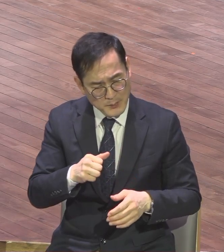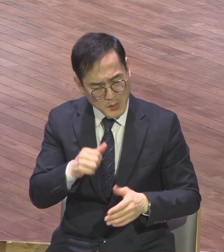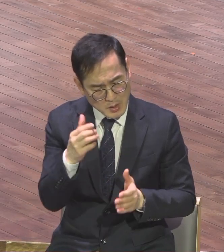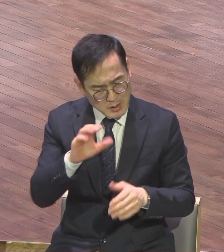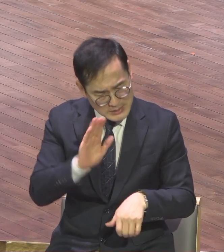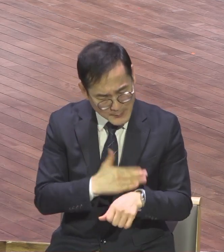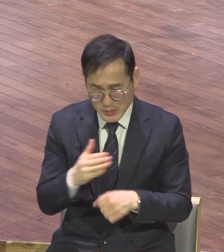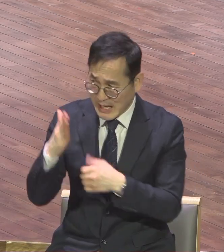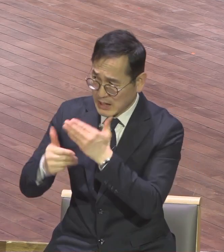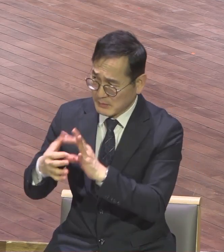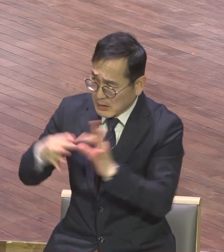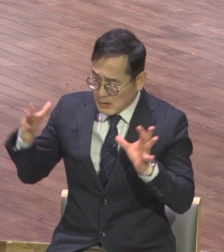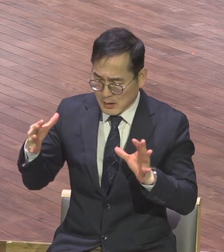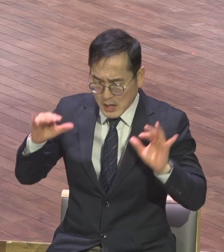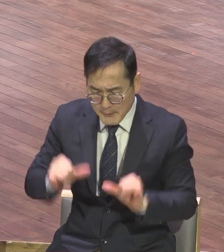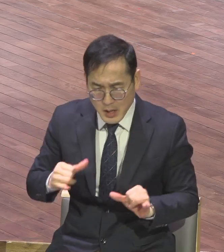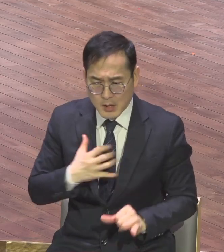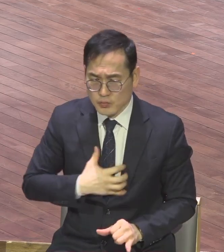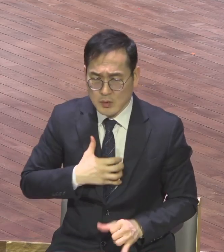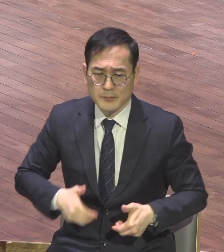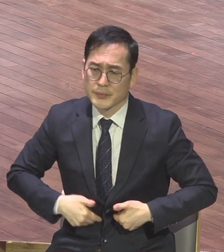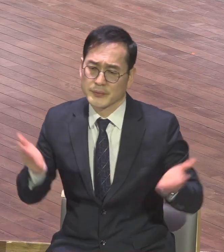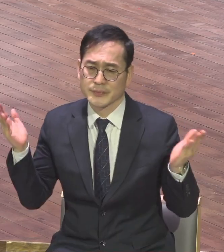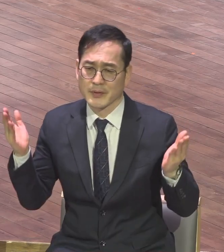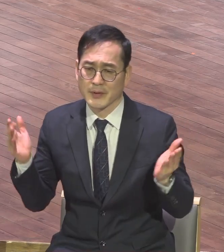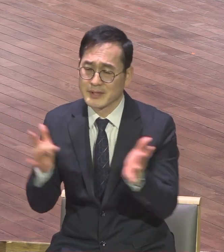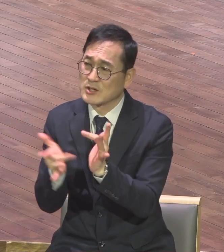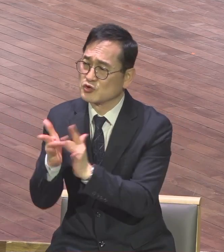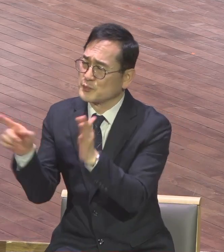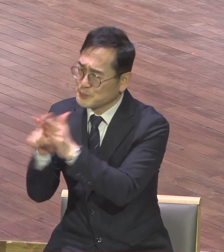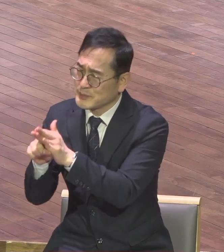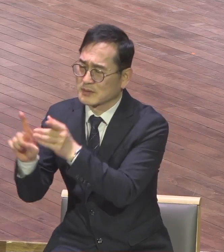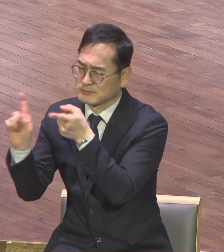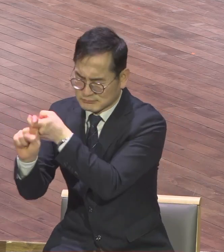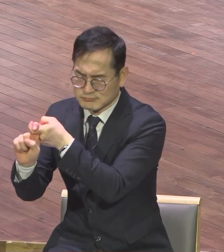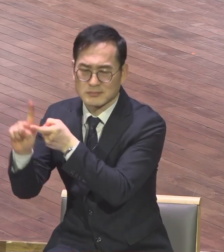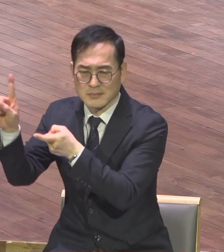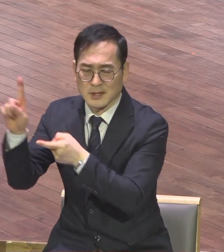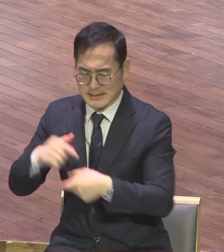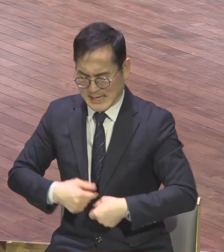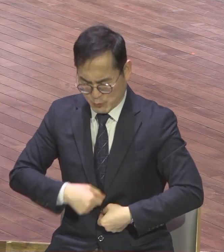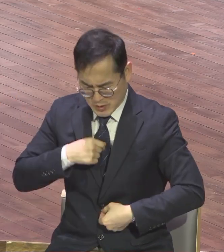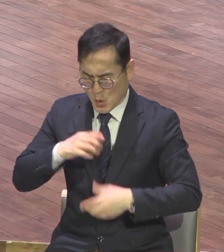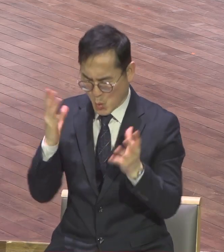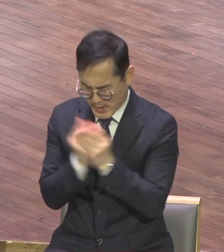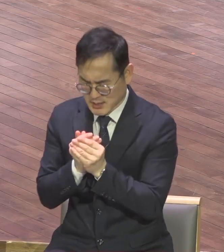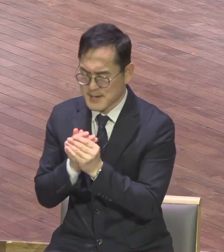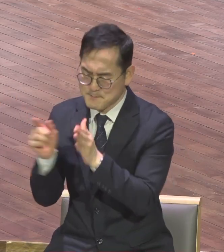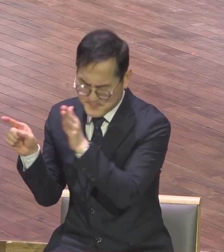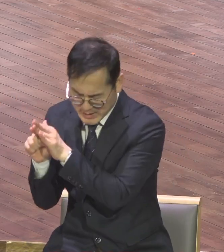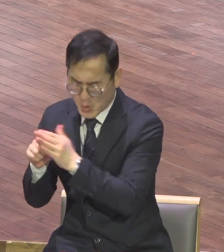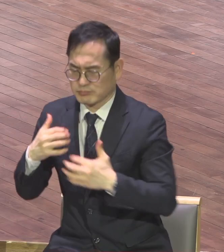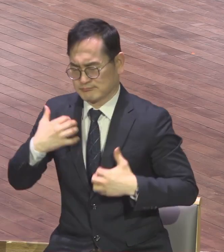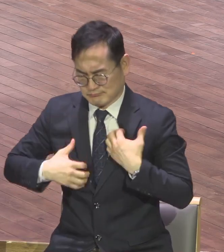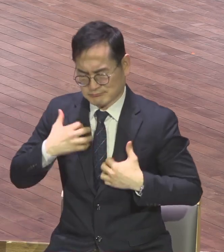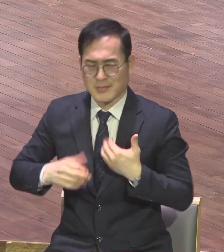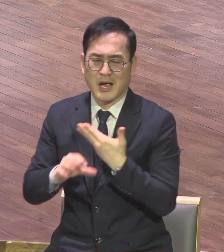거리가 우리에게는 없습니다. 모든 문제 해결해서 예수 그리스도를 믿고 여전히 나는 의롭고 완전함을 믿고 누리면